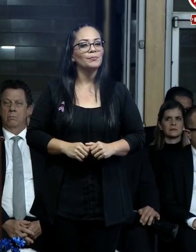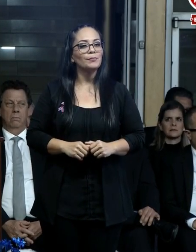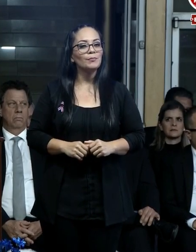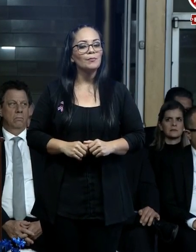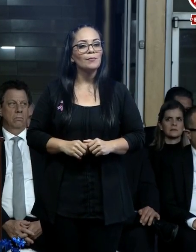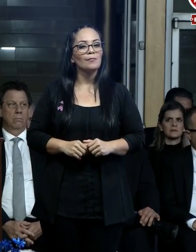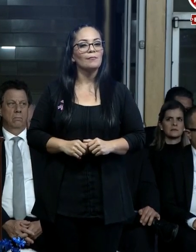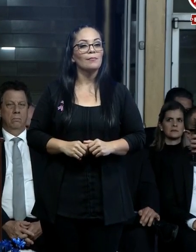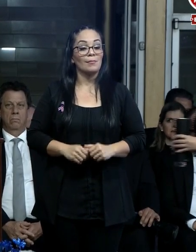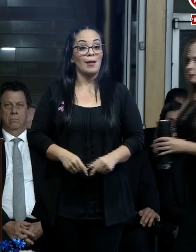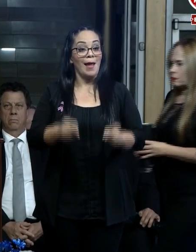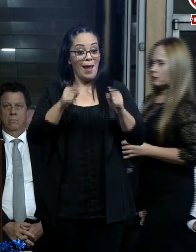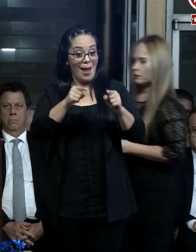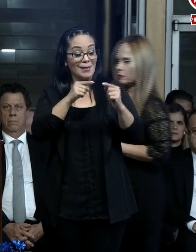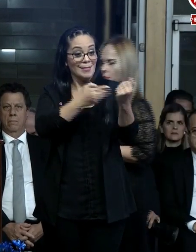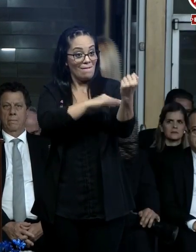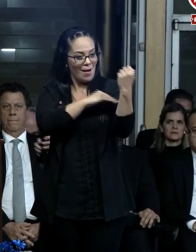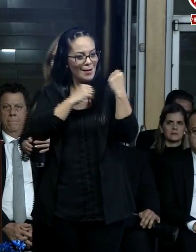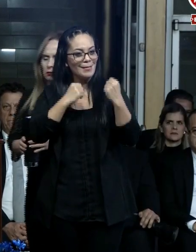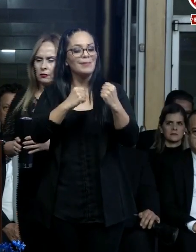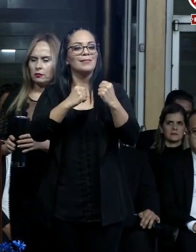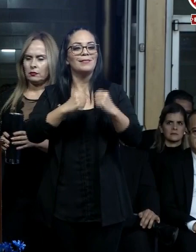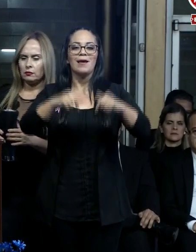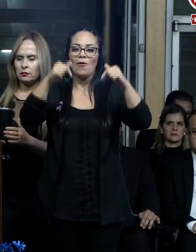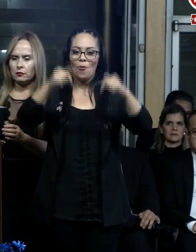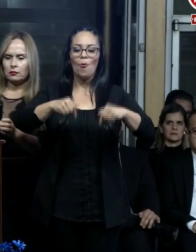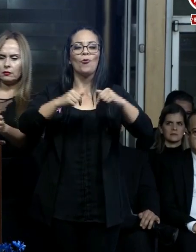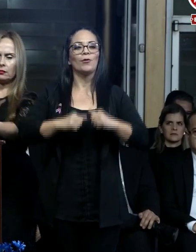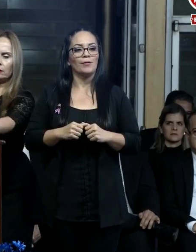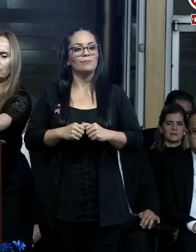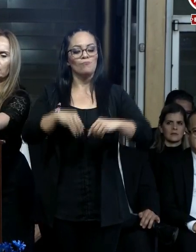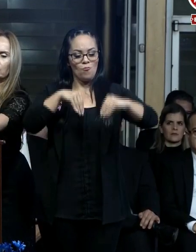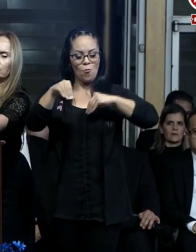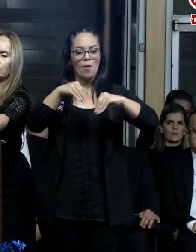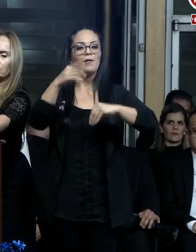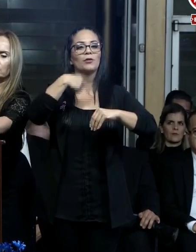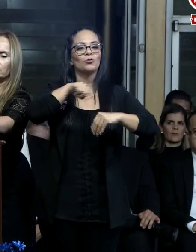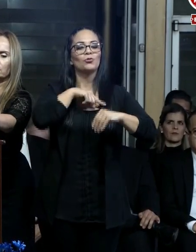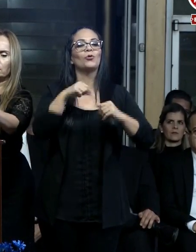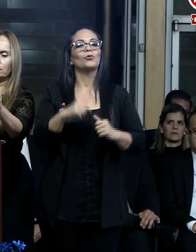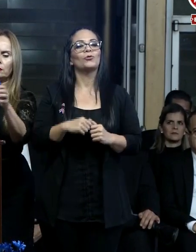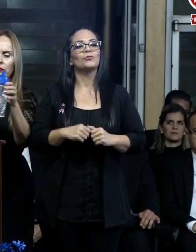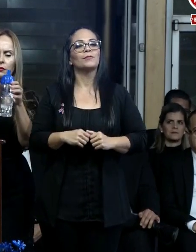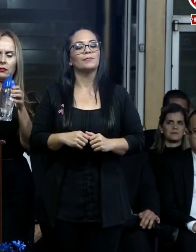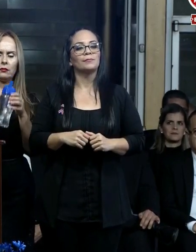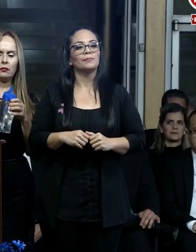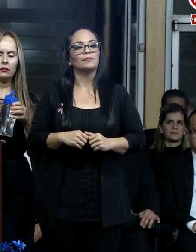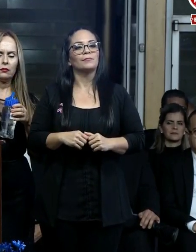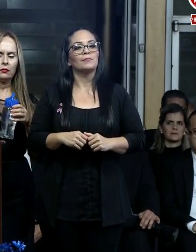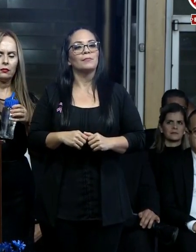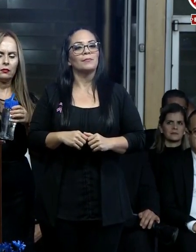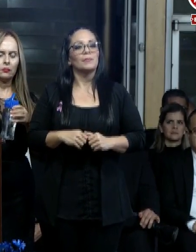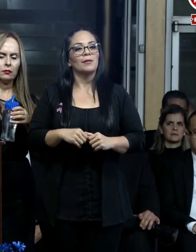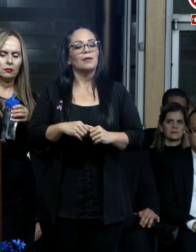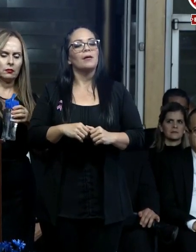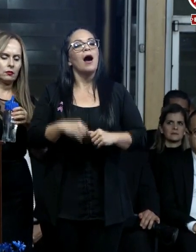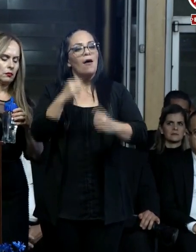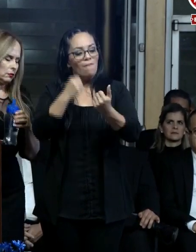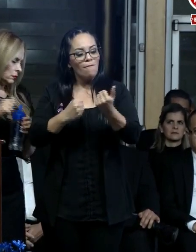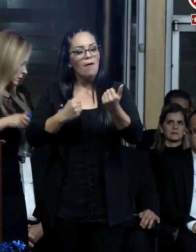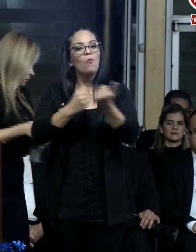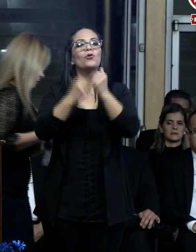Esa valentía hoy nos vuelve a mover a favor de un país